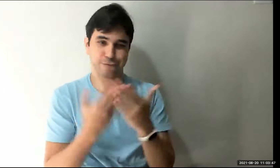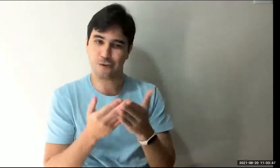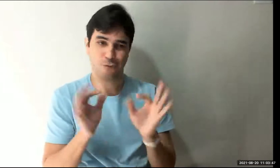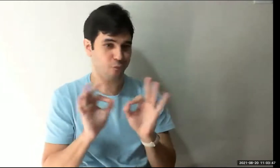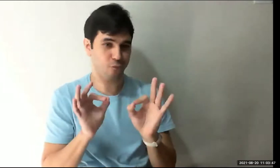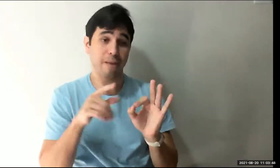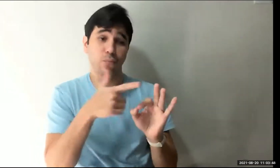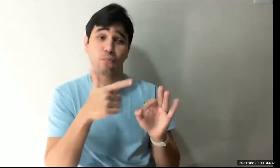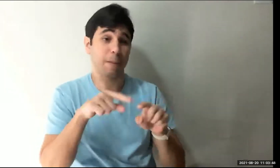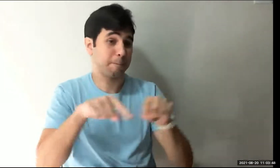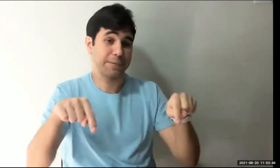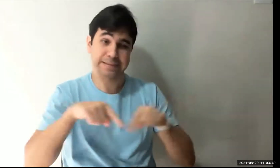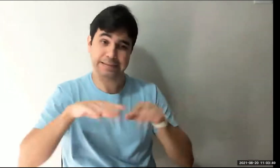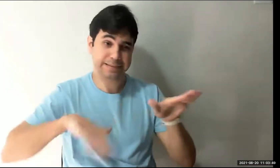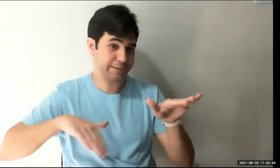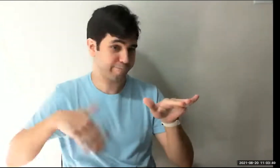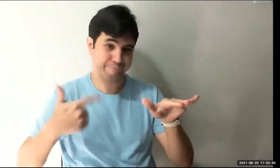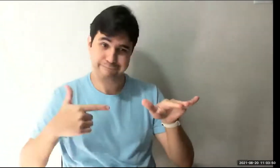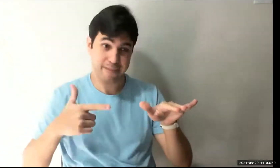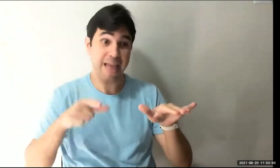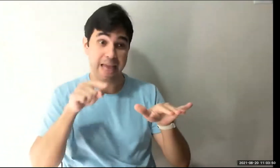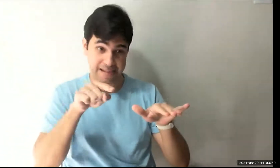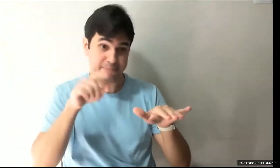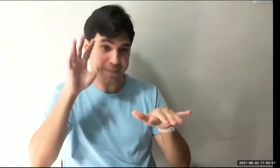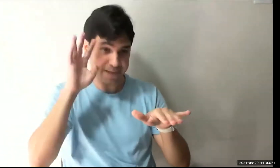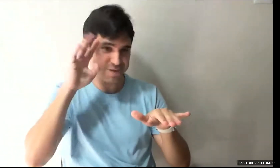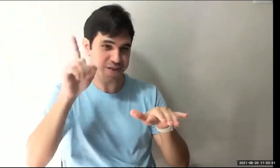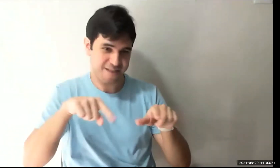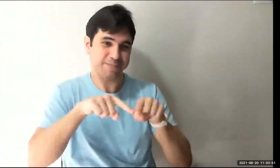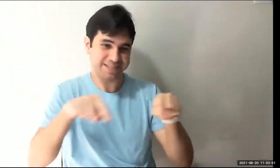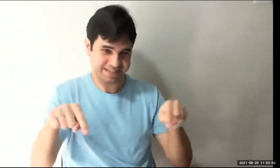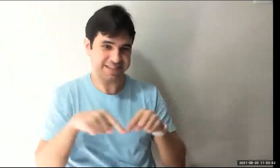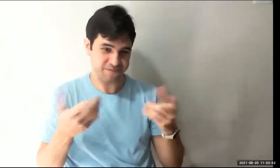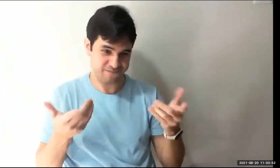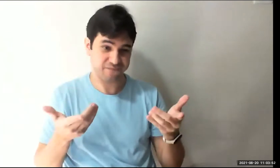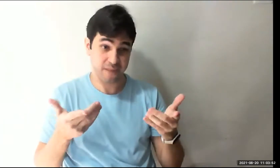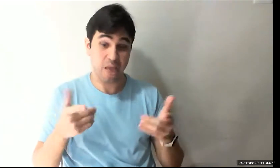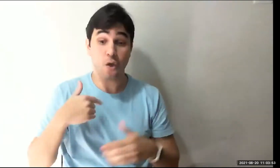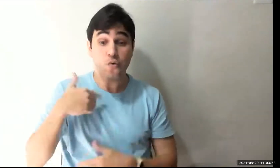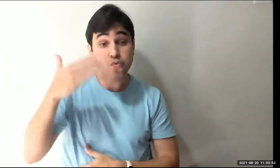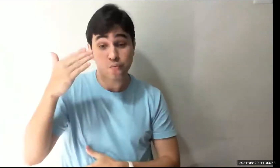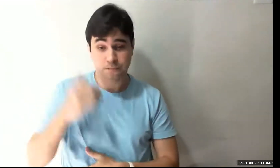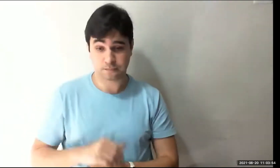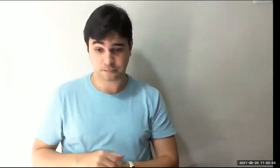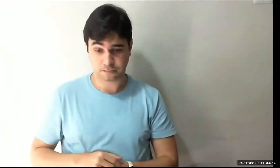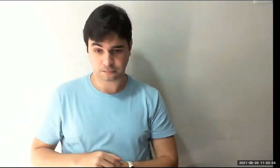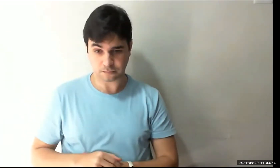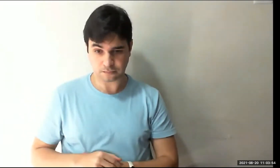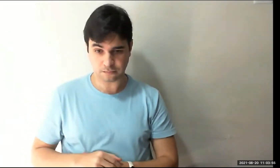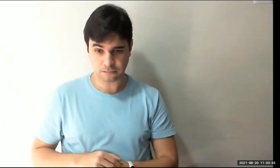Então, isso é uma boa pergunta, mas eu ainda não pensei realmente em fazer uma divulgação nessa